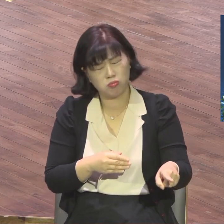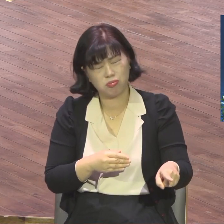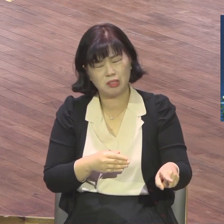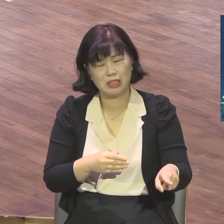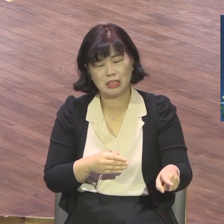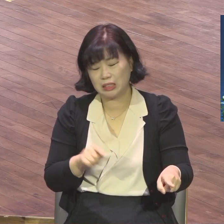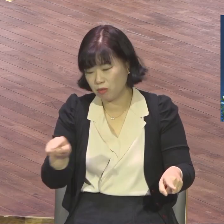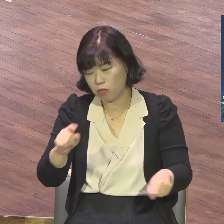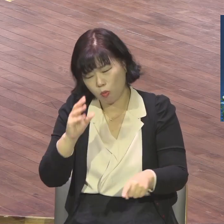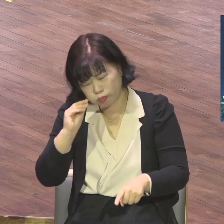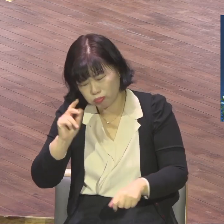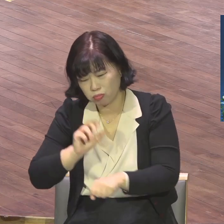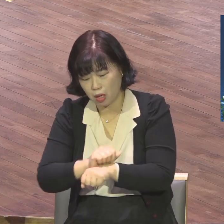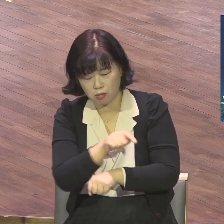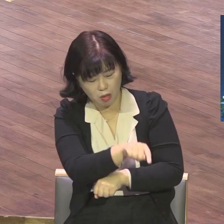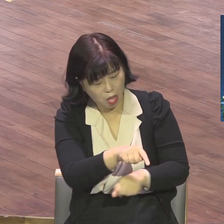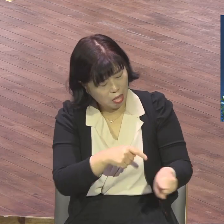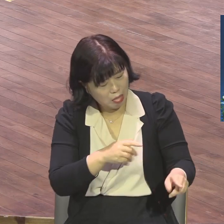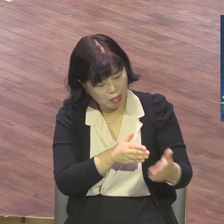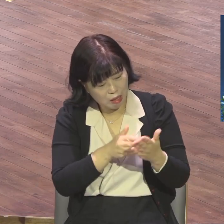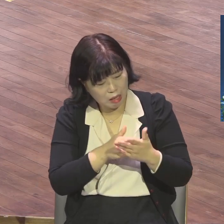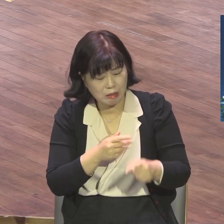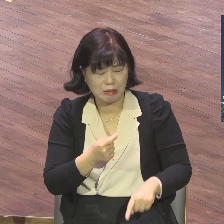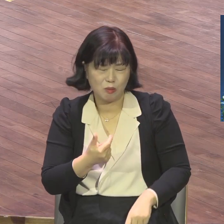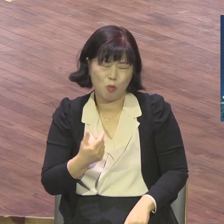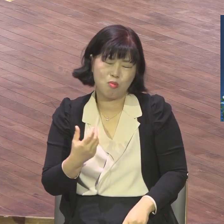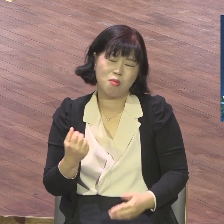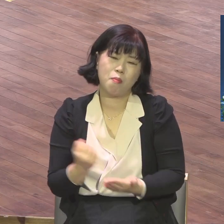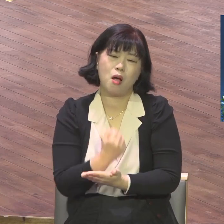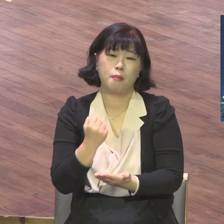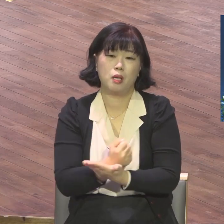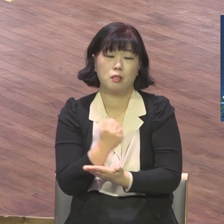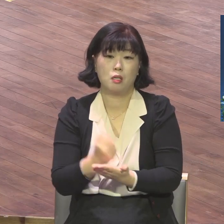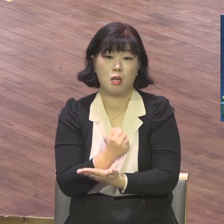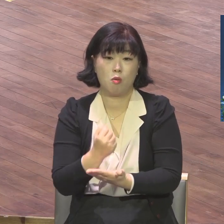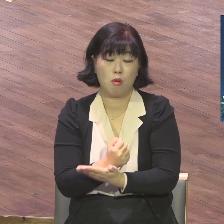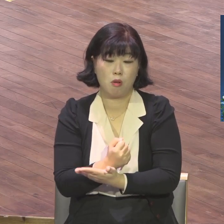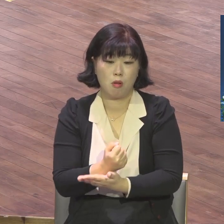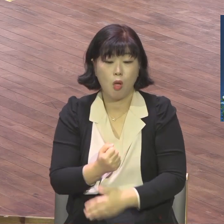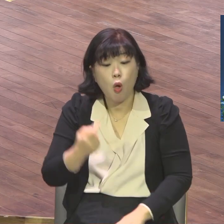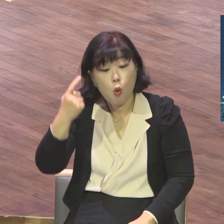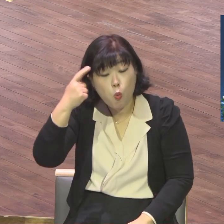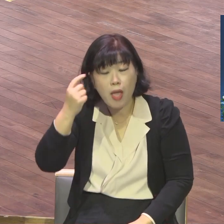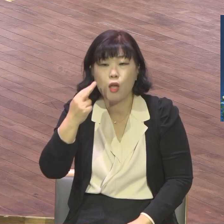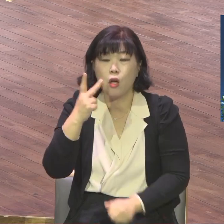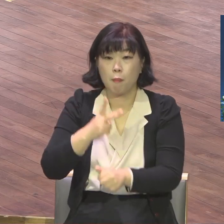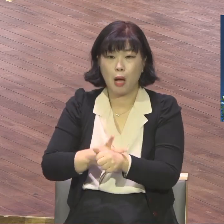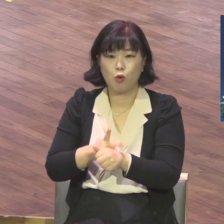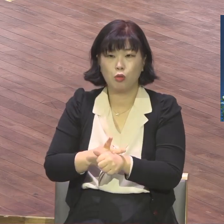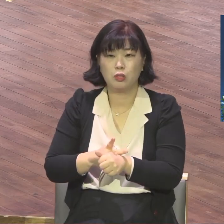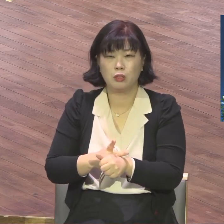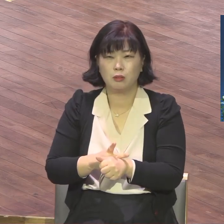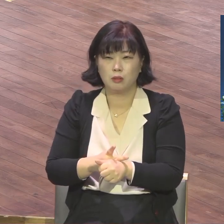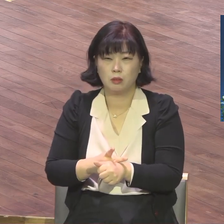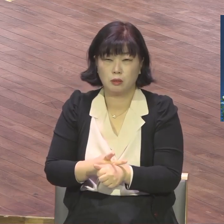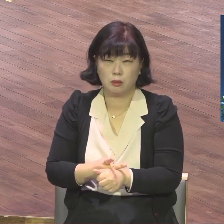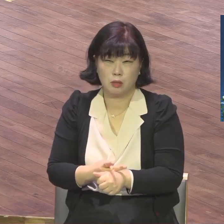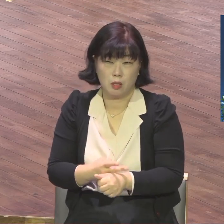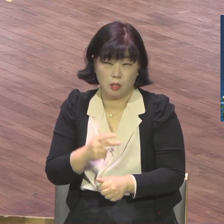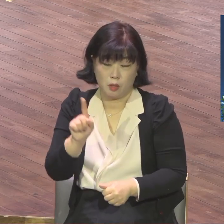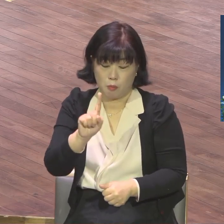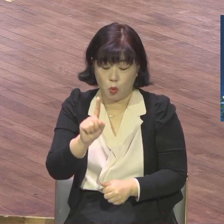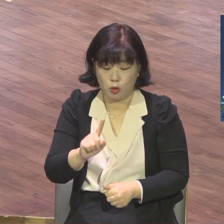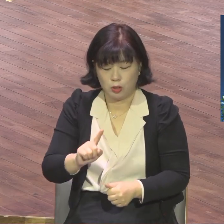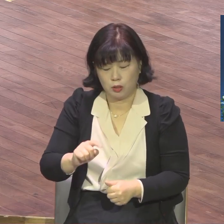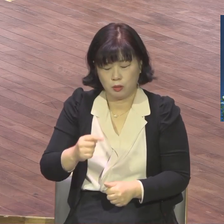분이에요. 그러니까 이 얼마나 안타깝겠어요. 자기 동족이 구원받지 못하면 결과가 어떻게 되는가